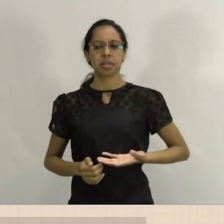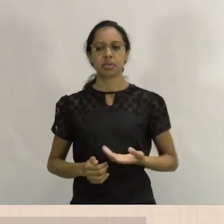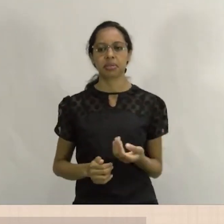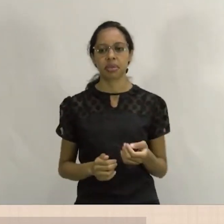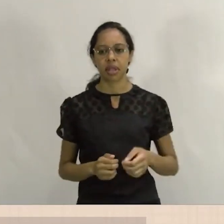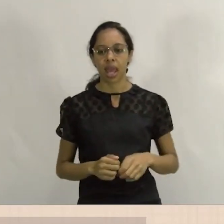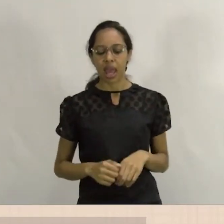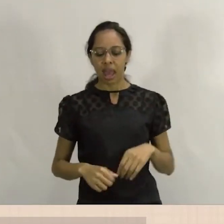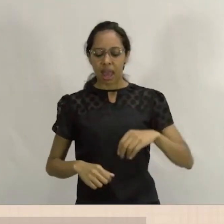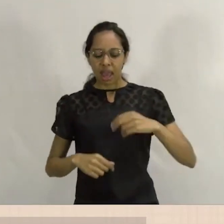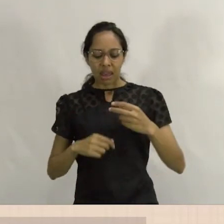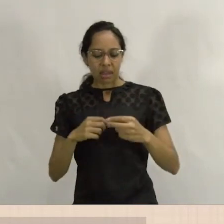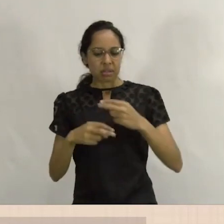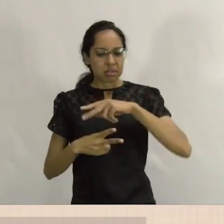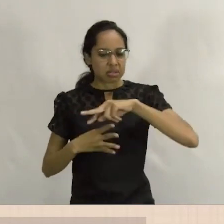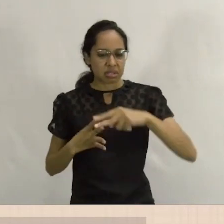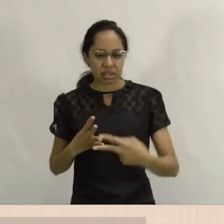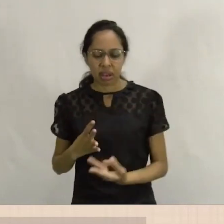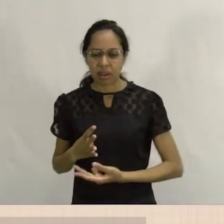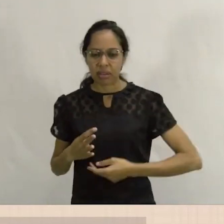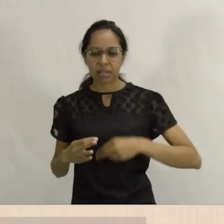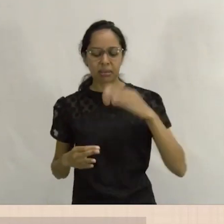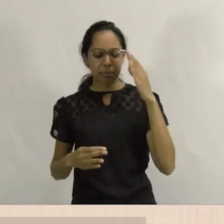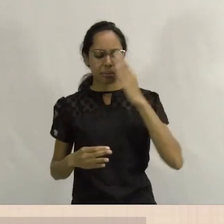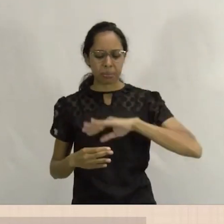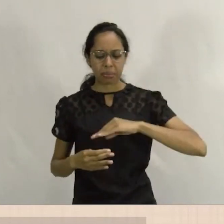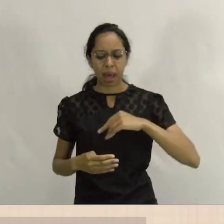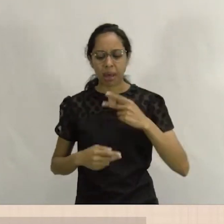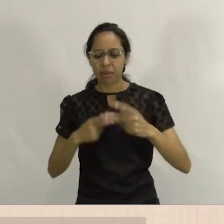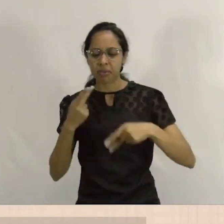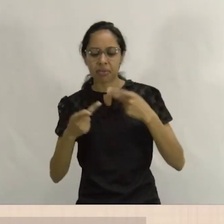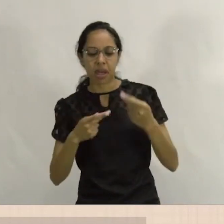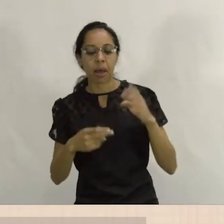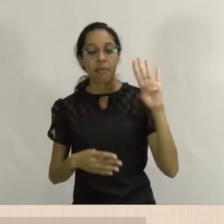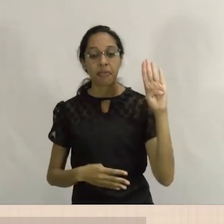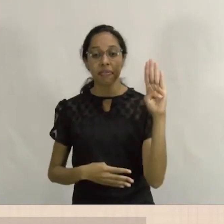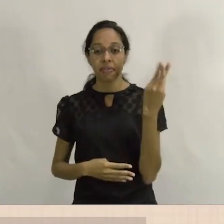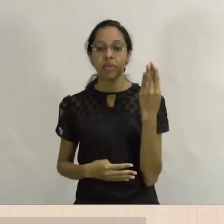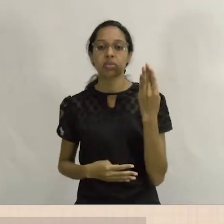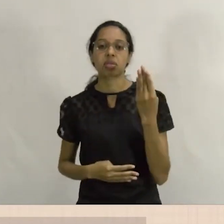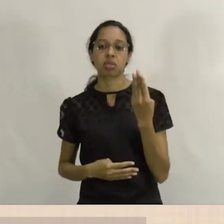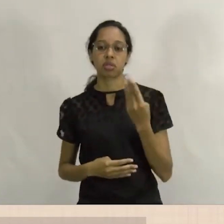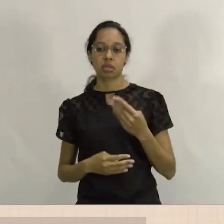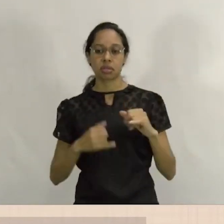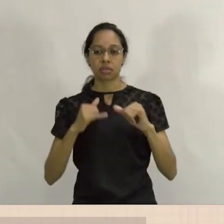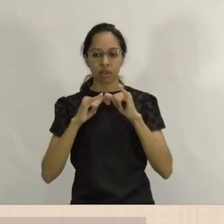males, fazendo fake news, tirando o texto do contexto,